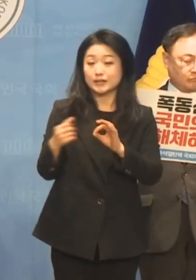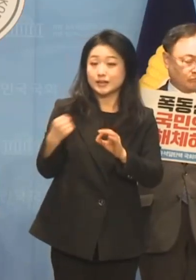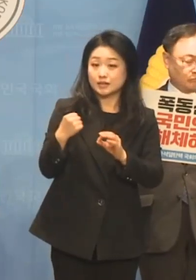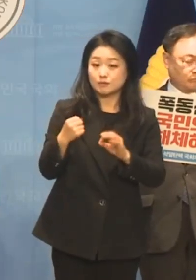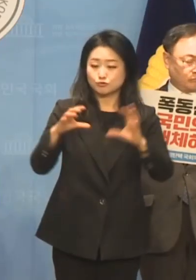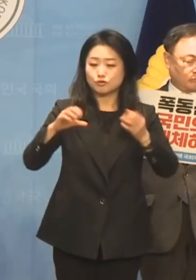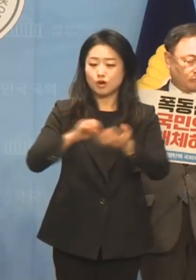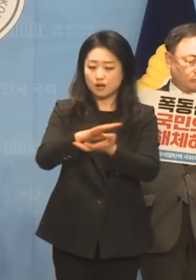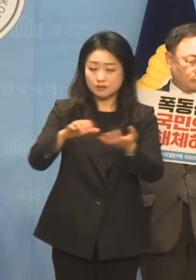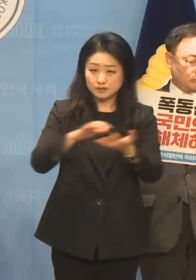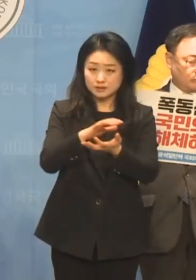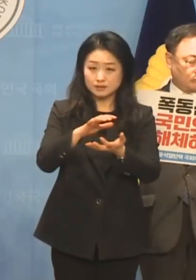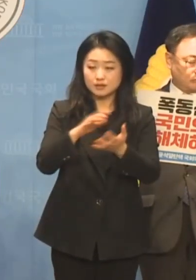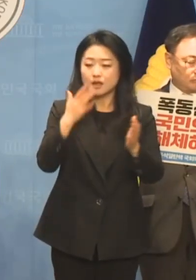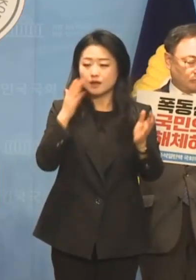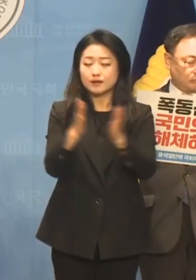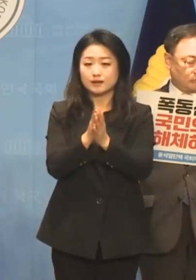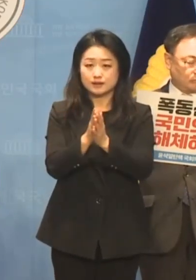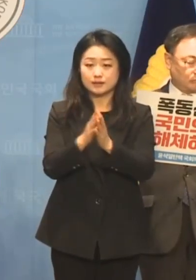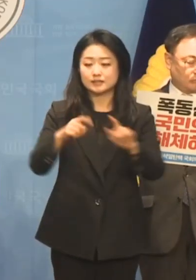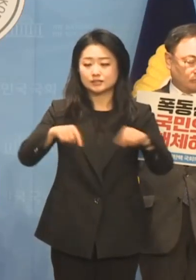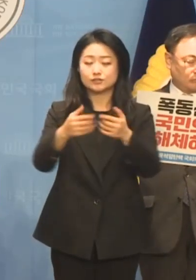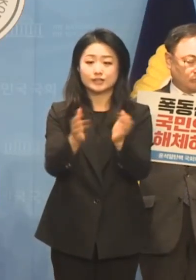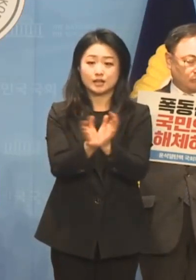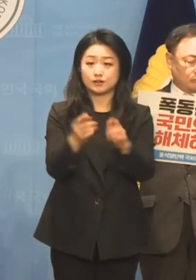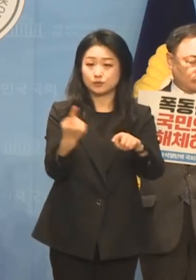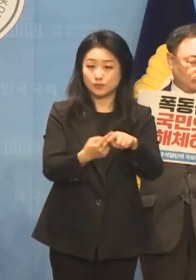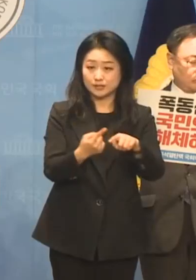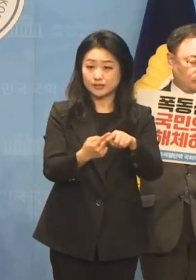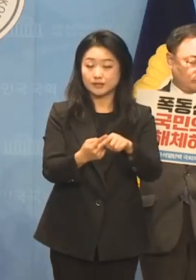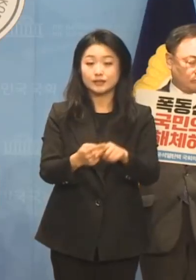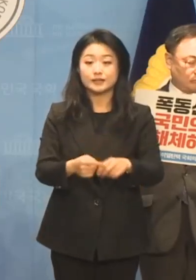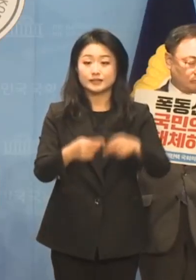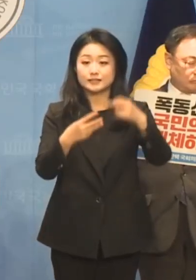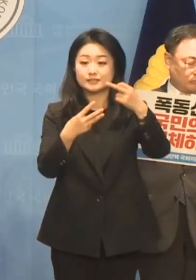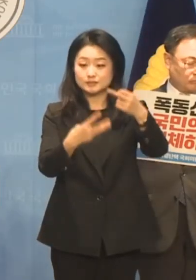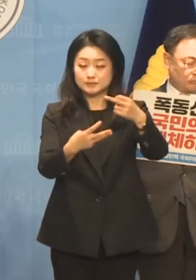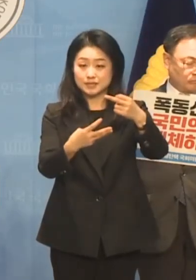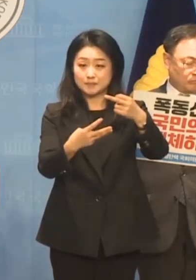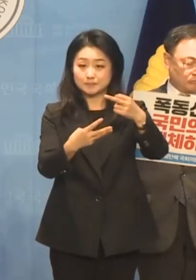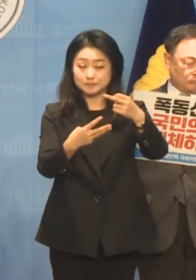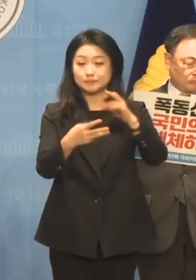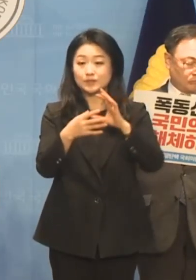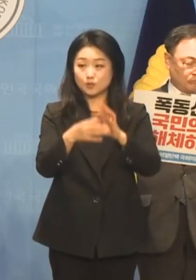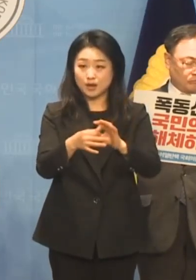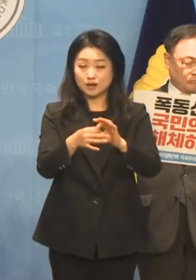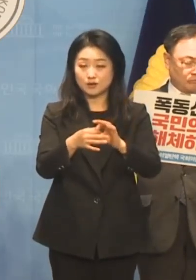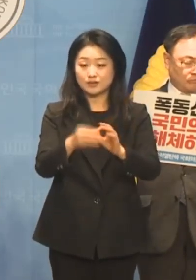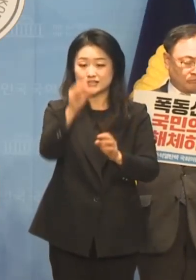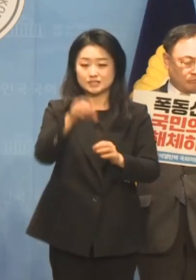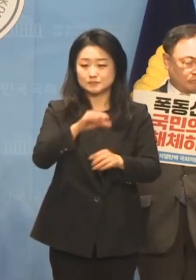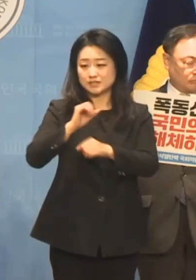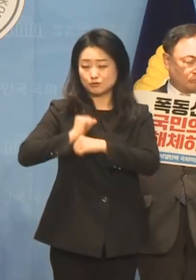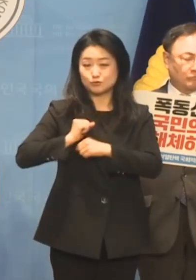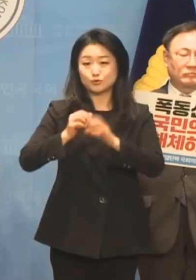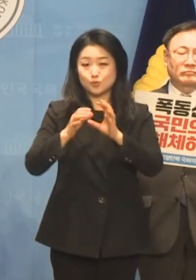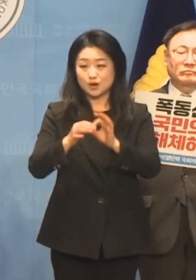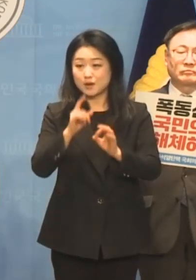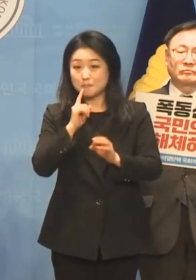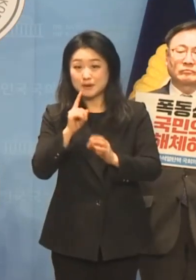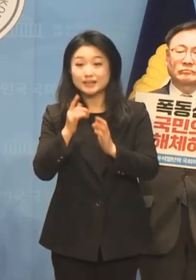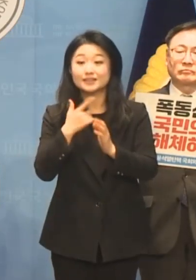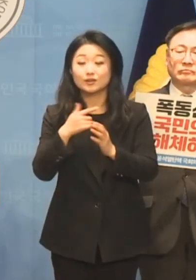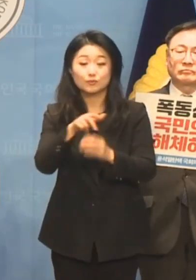세력입니다. 내란 숙의 윤석열을 비호하고 12.3 내란 사태를 성전에 비유했던 국민의힘 인사들이 이제는